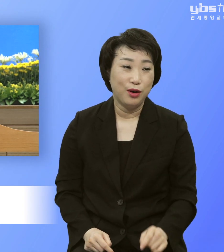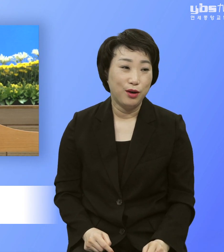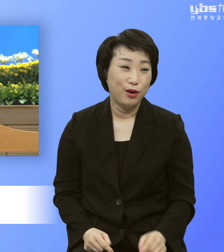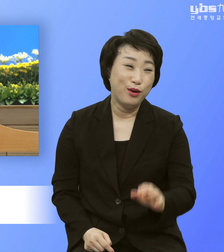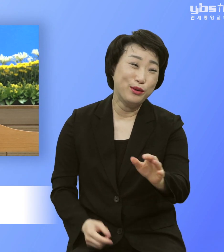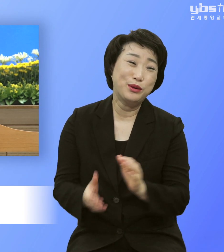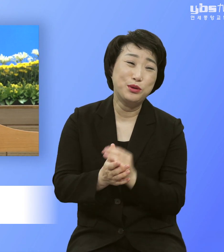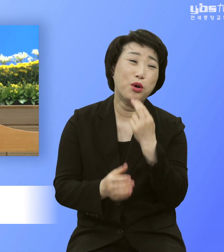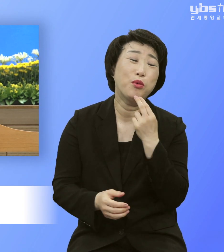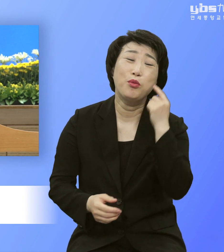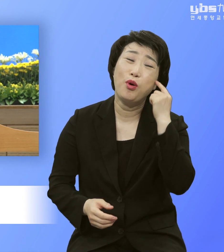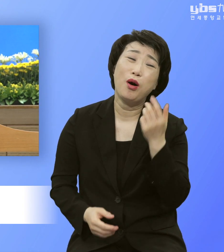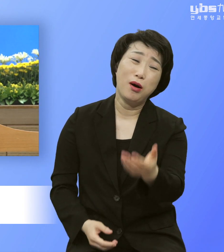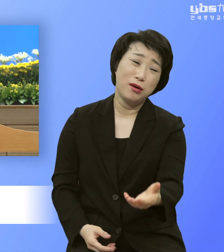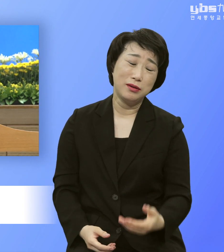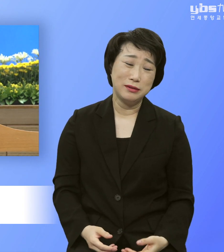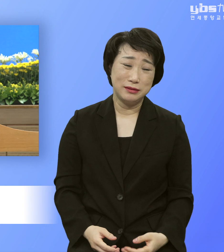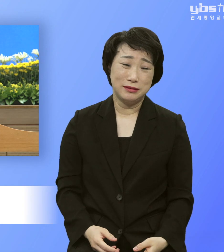뭐 안 할 필요가 뭐 있어요.